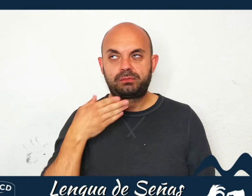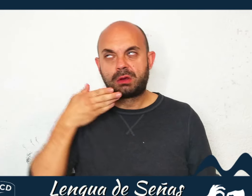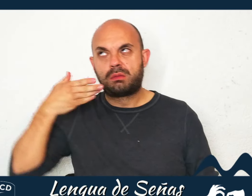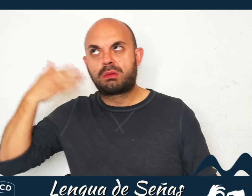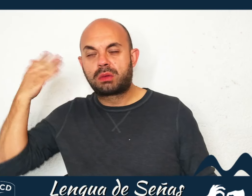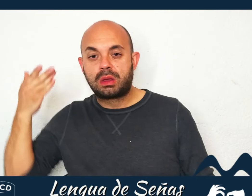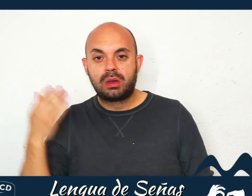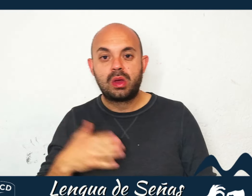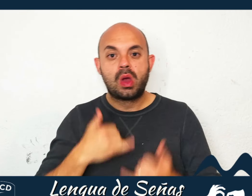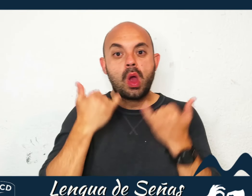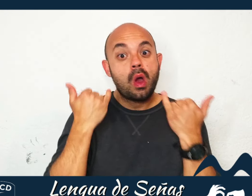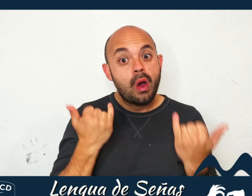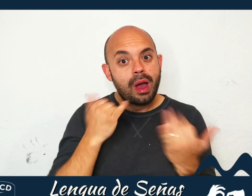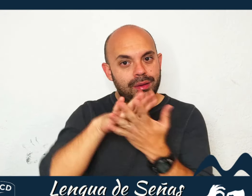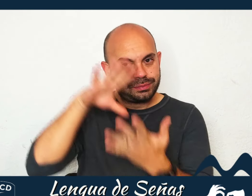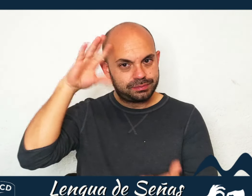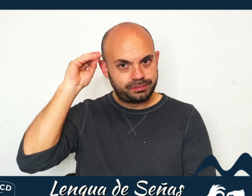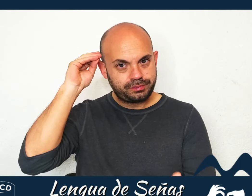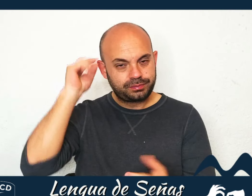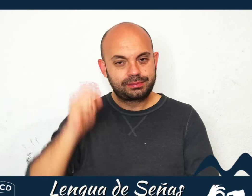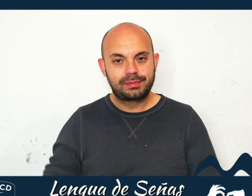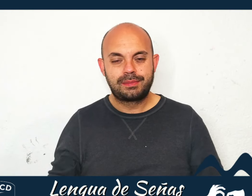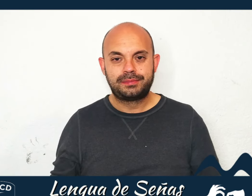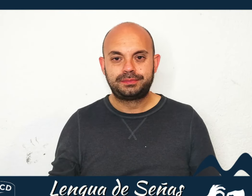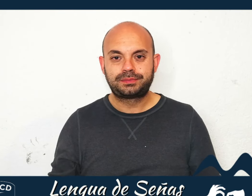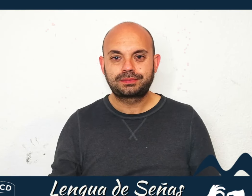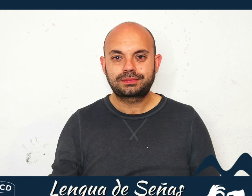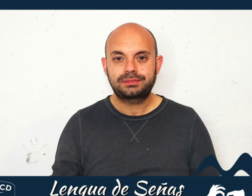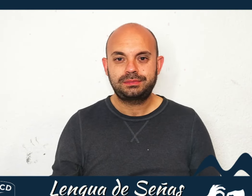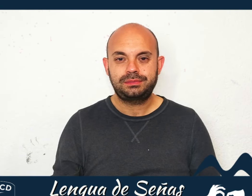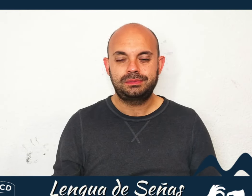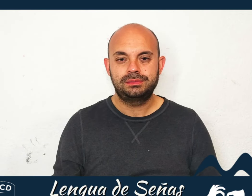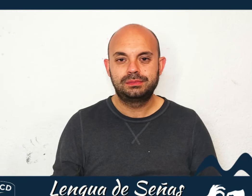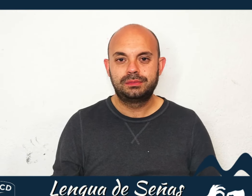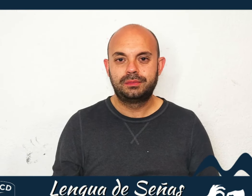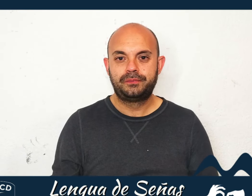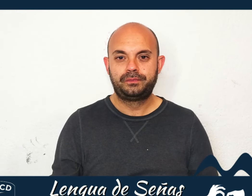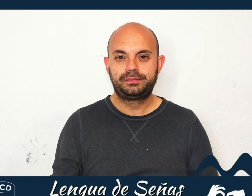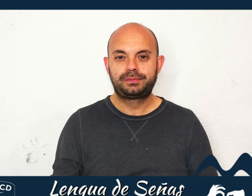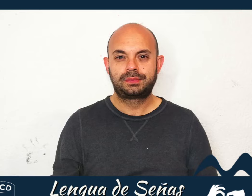día en nuestra lección que tenemos aquí en Un Momento con Dios.